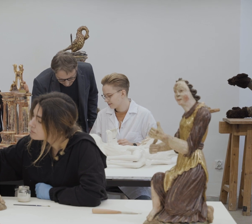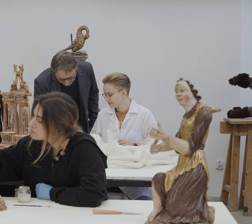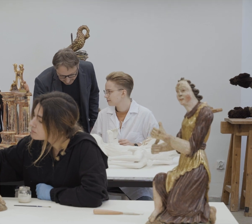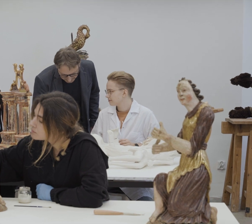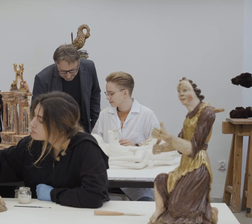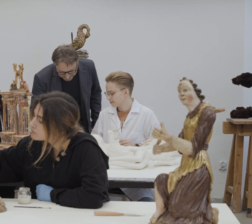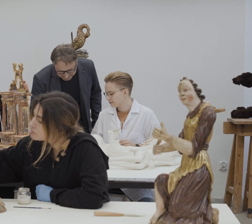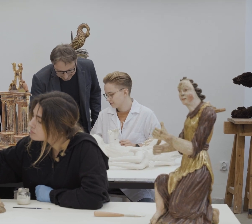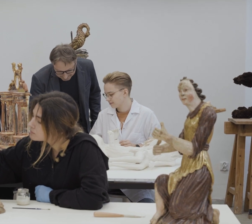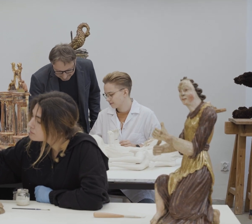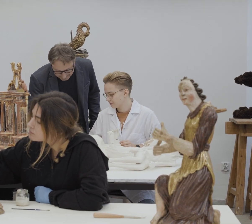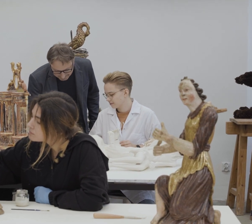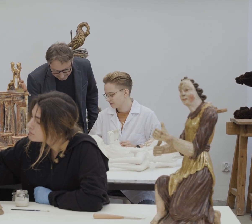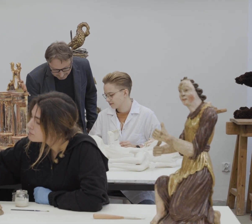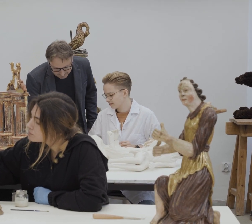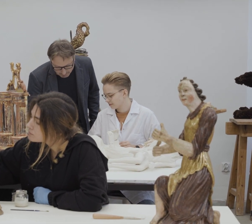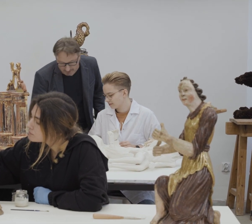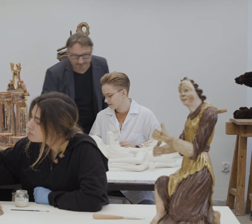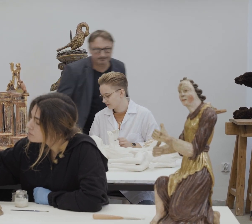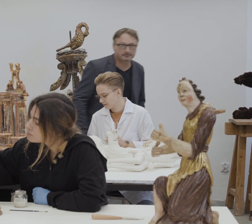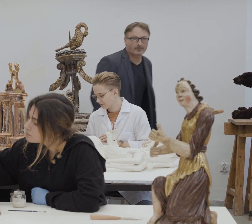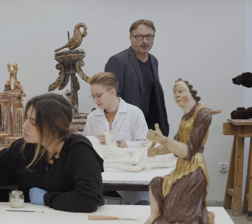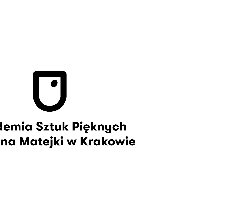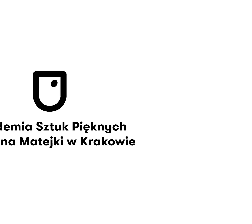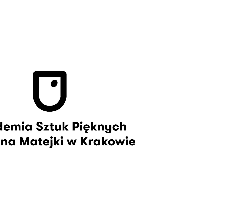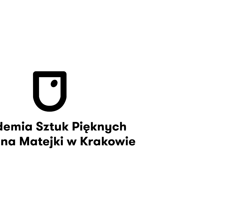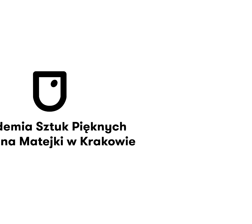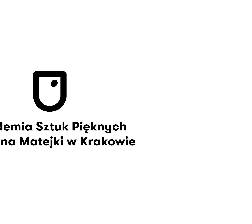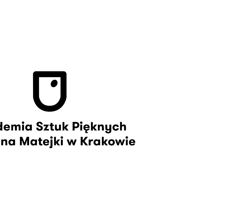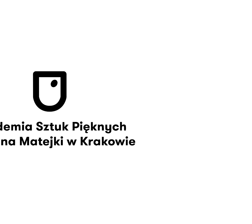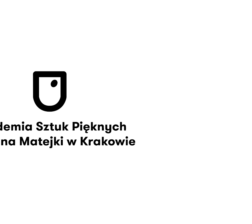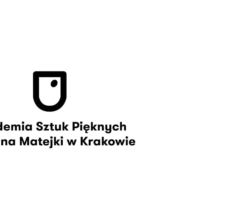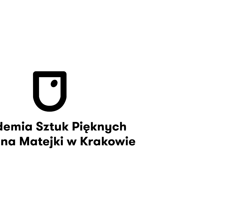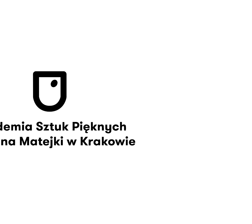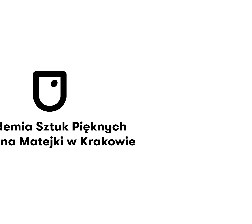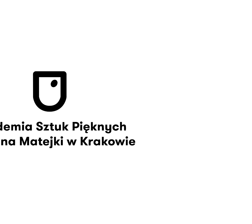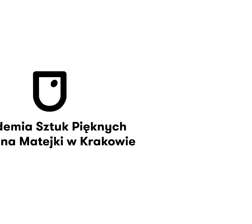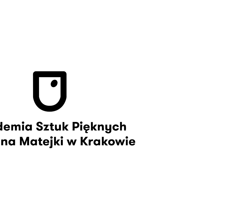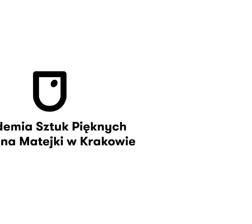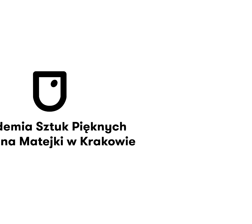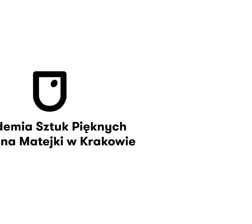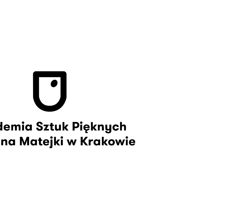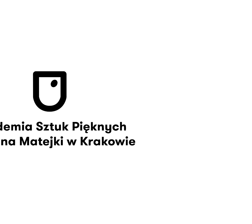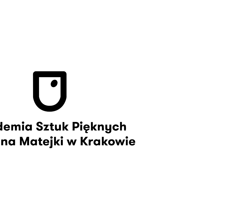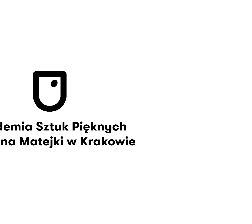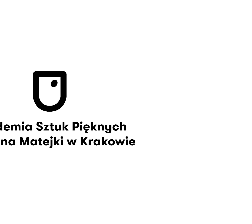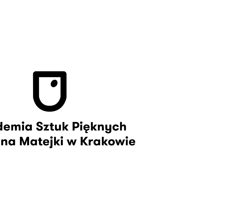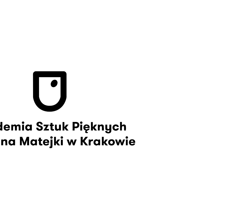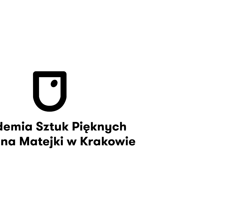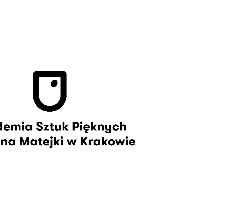ze specjalnymi potrzebami. Widok przynosi się do sali senackiej Akademii Sztuk Pięknych imienia Jana Matejki w Krakowie. Na tle